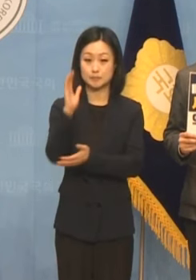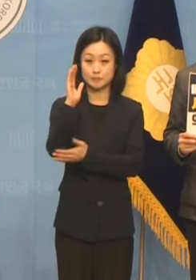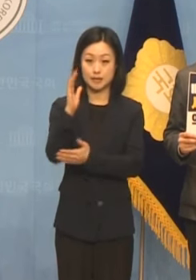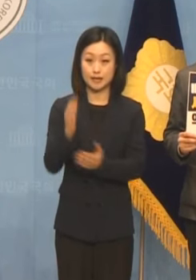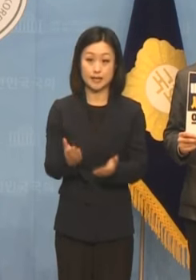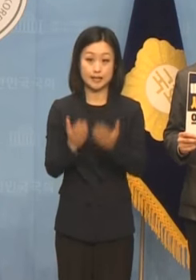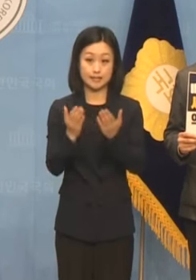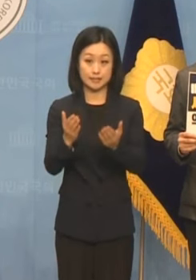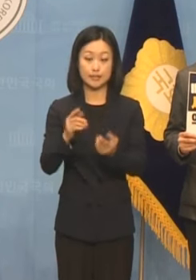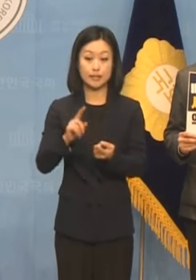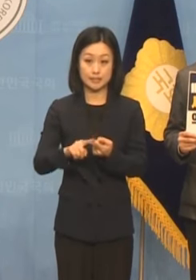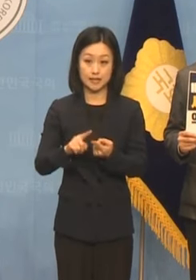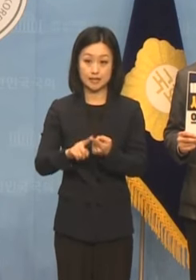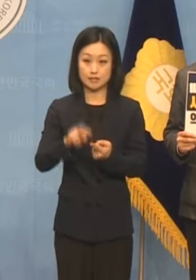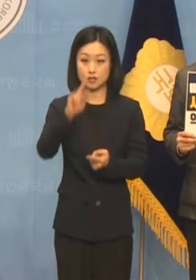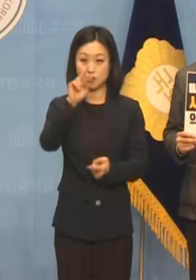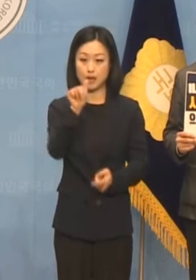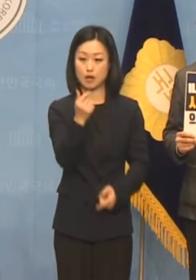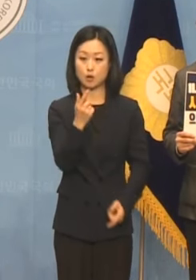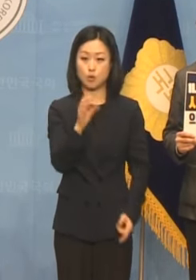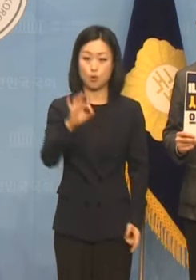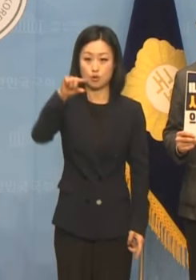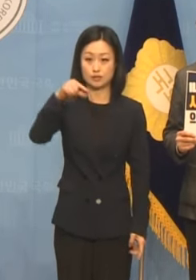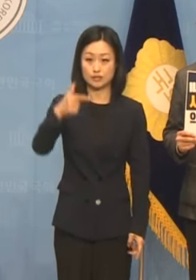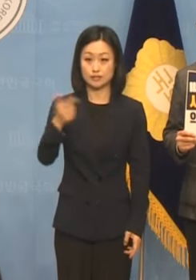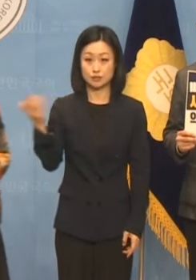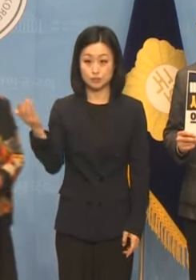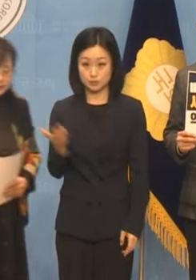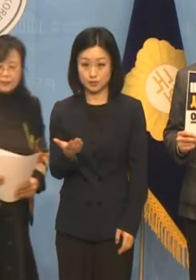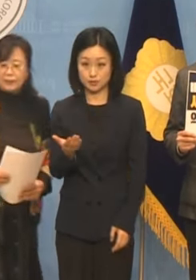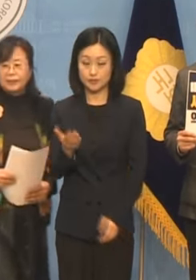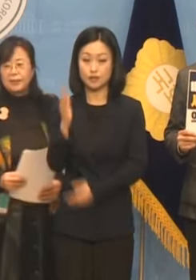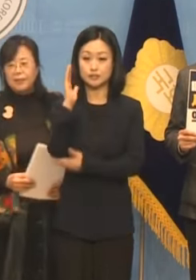된 취지에 대하여 박홍배 후보가 설명해 드리겠습니다.